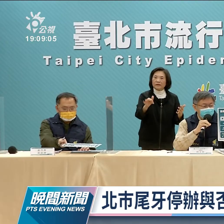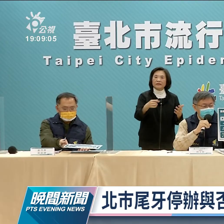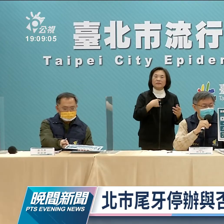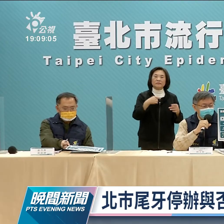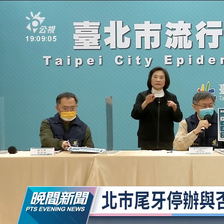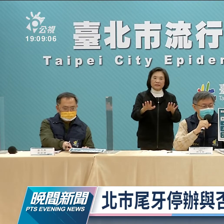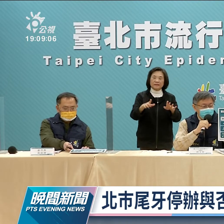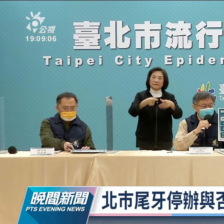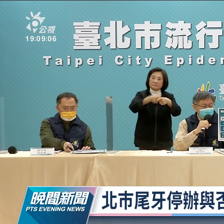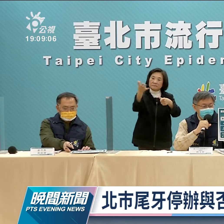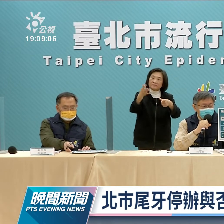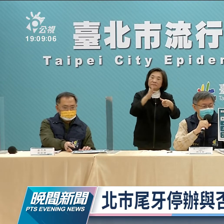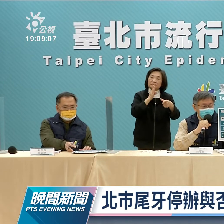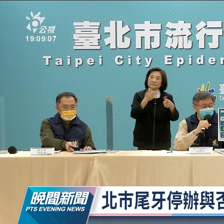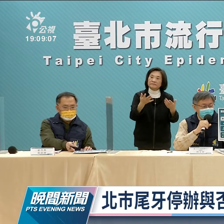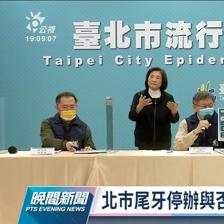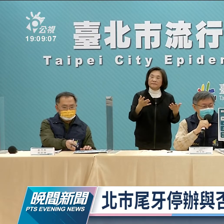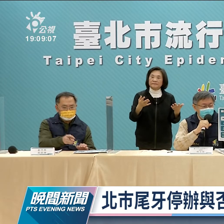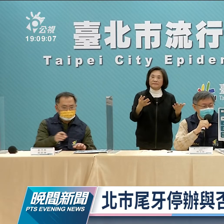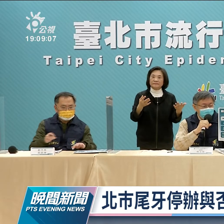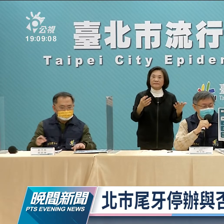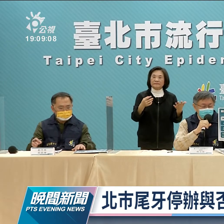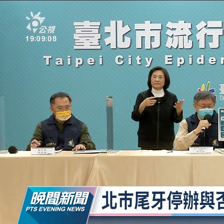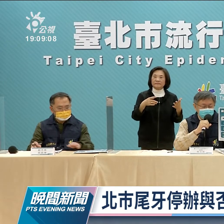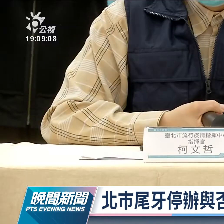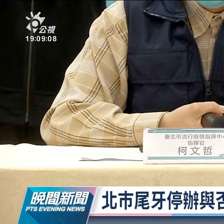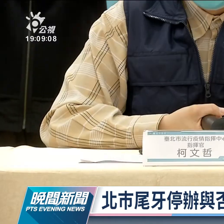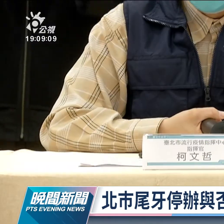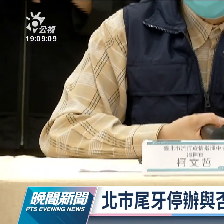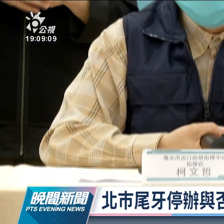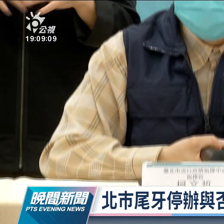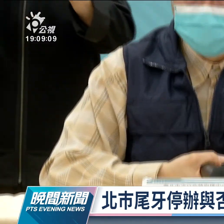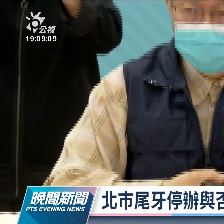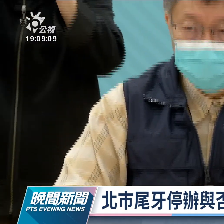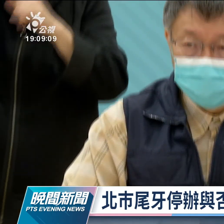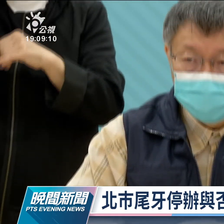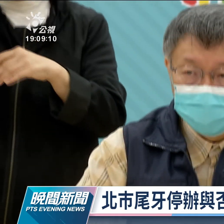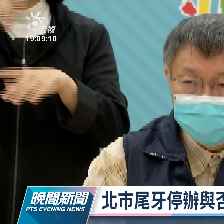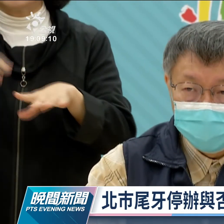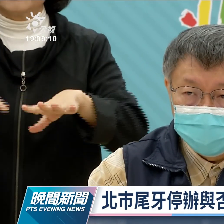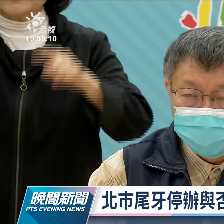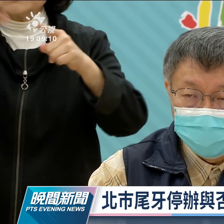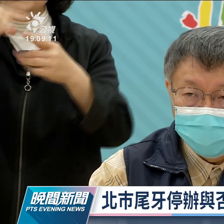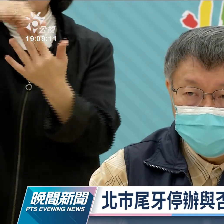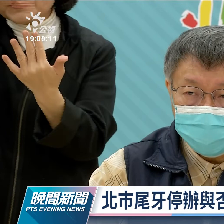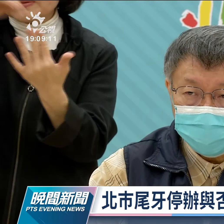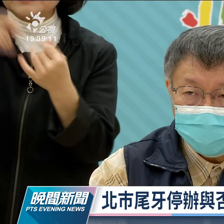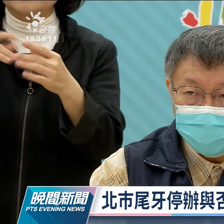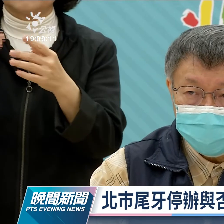牙要不要呼吁停办？柯文哲还没有决定，但确定的是，从15号开始，台北市的